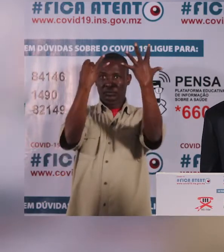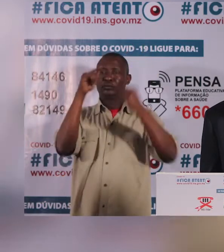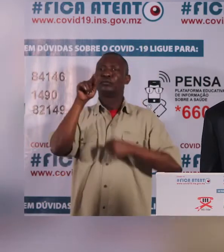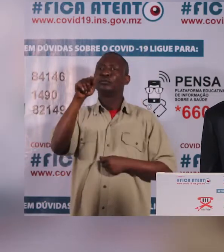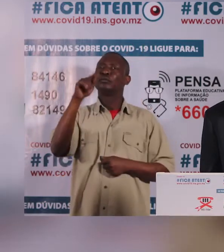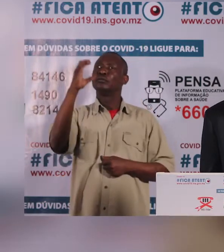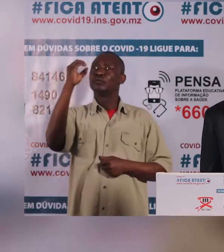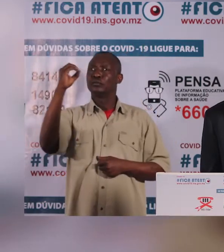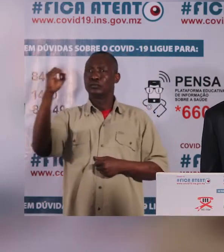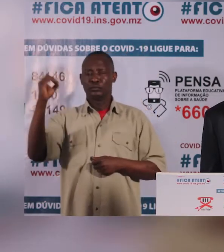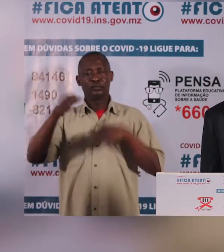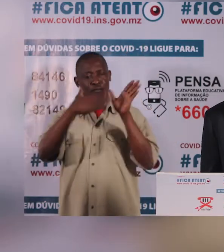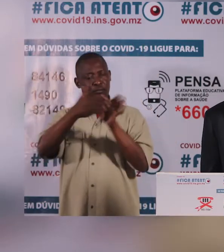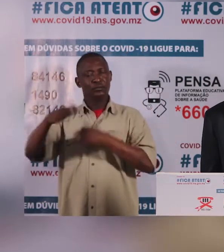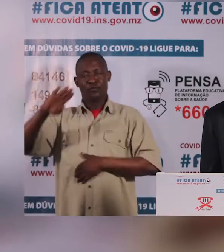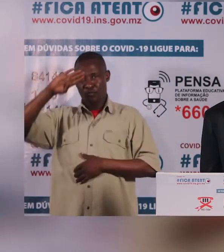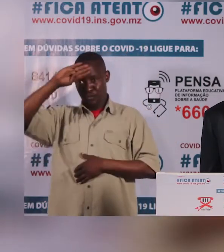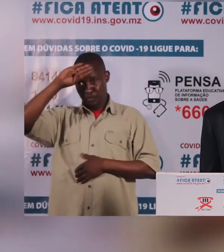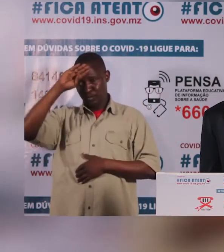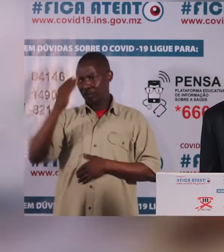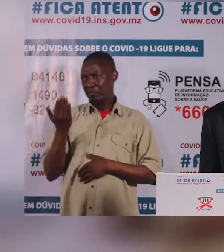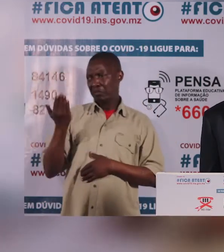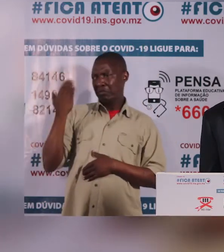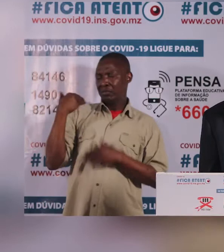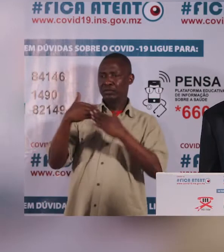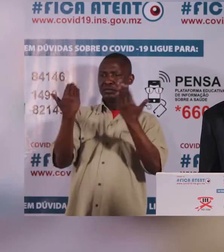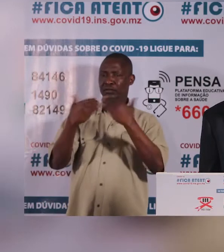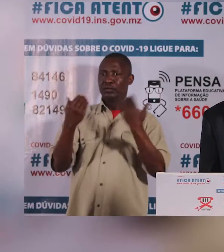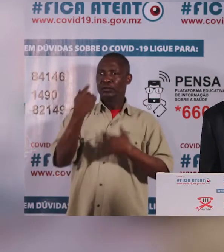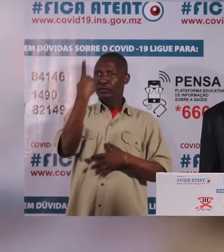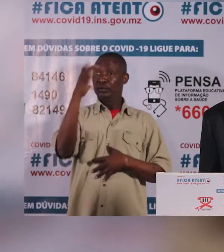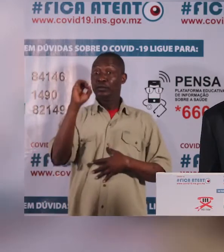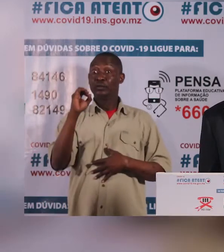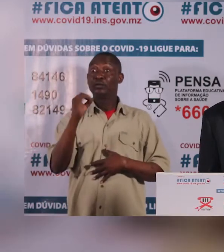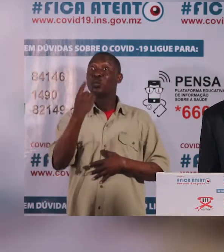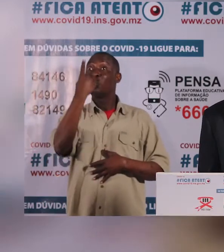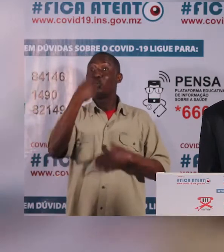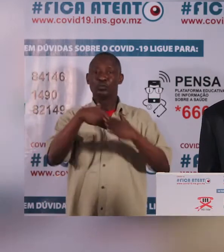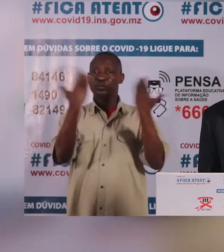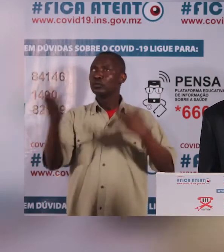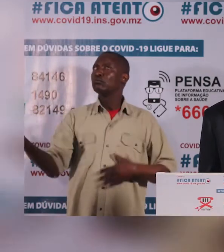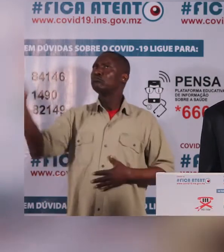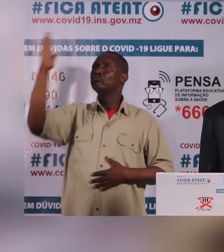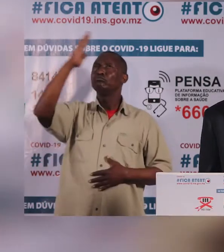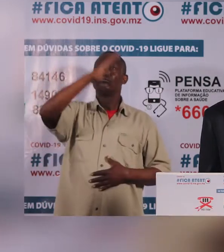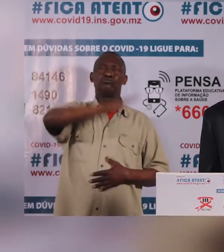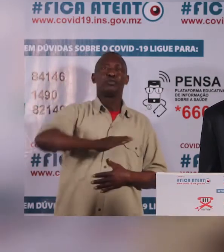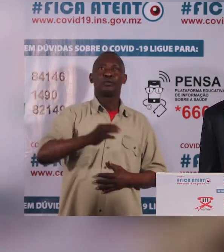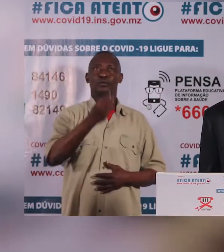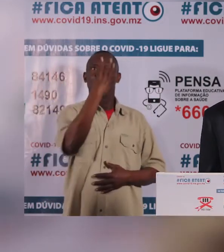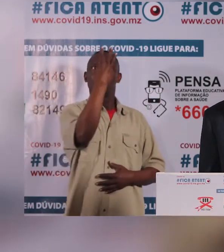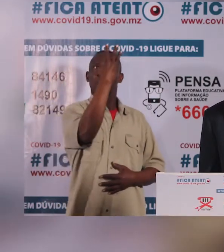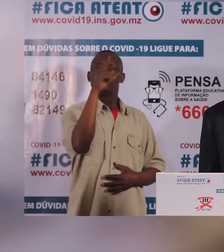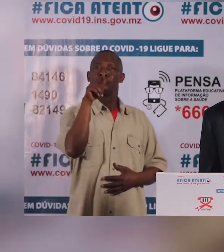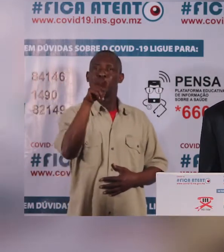a África do Sul tem registrado diariamente entre 3 mil e 4 mil casos. A epidemia é